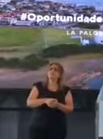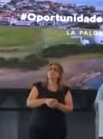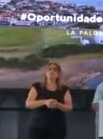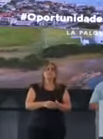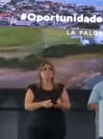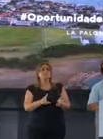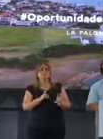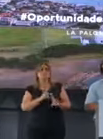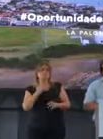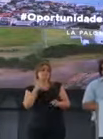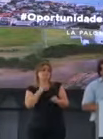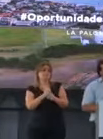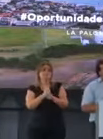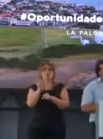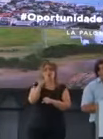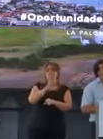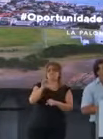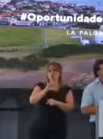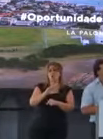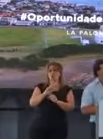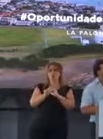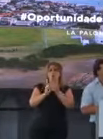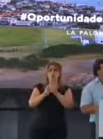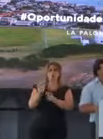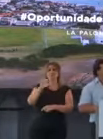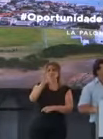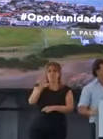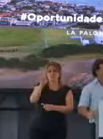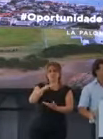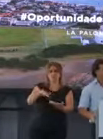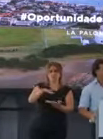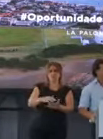Me dijo: trabajo en el Liceo 11 del Cerro.